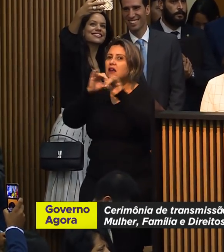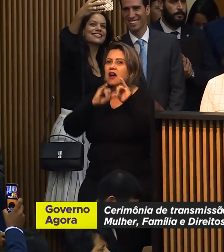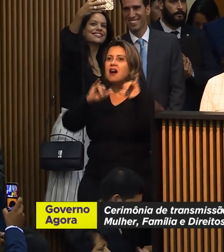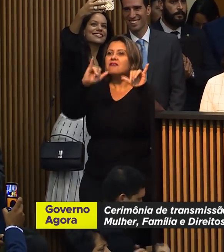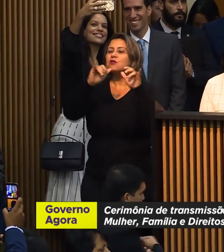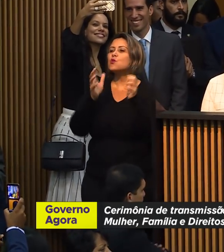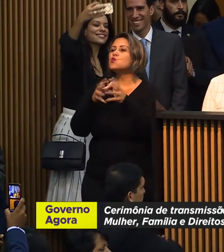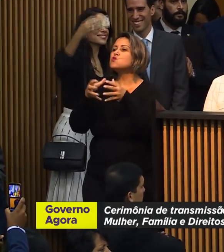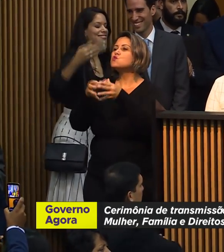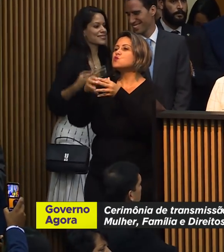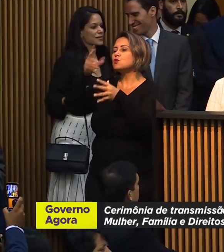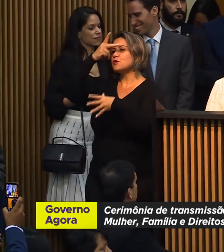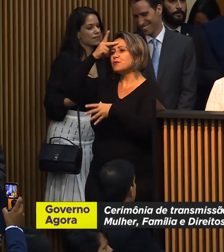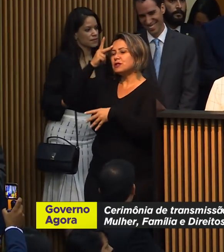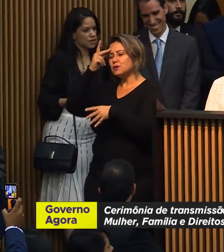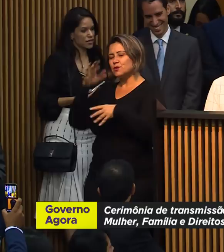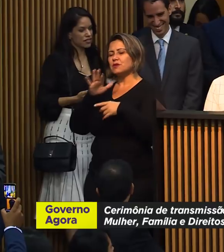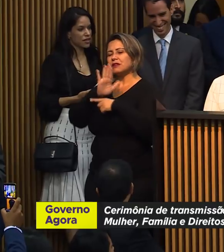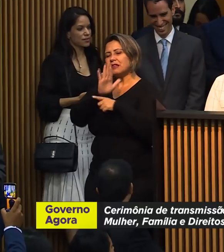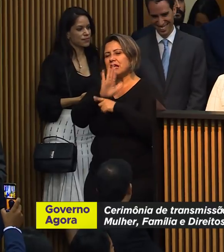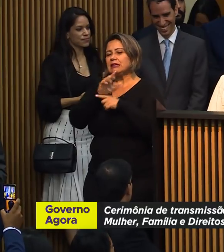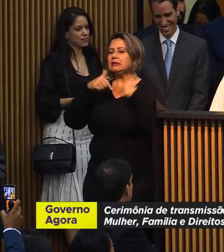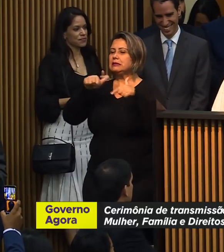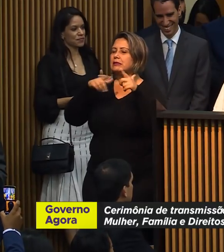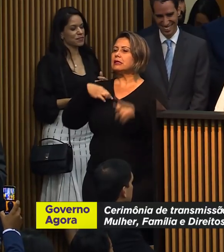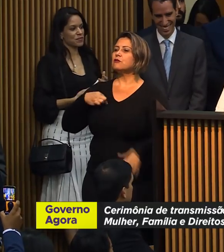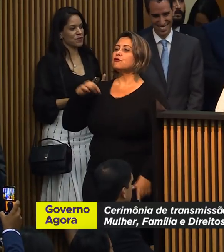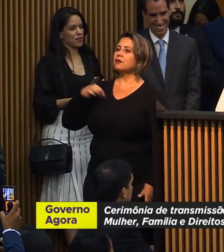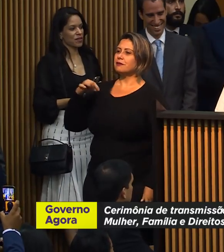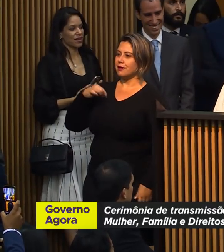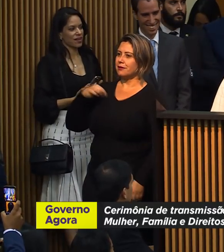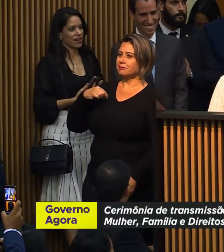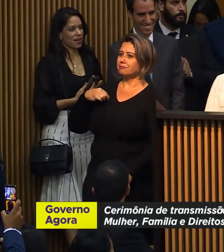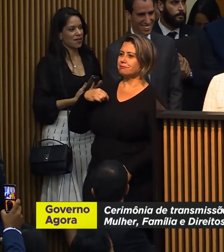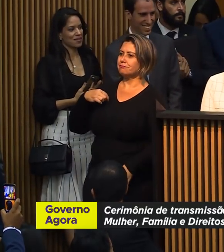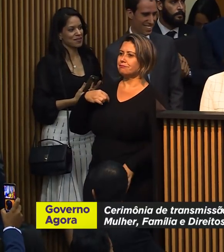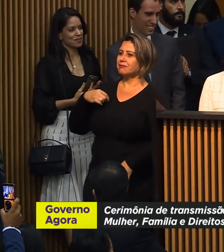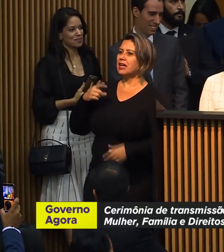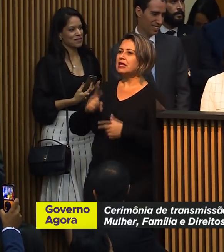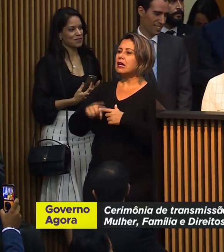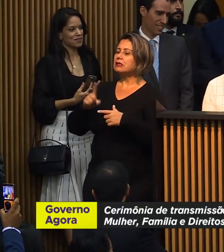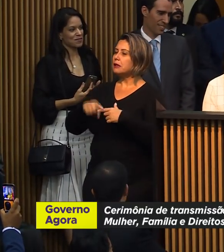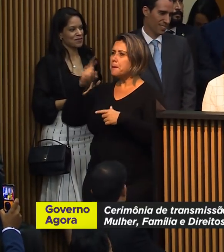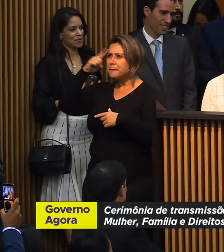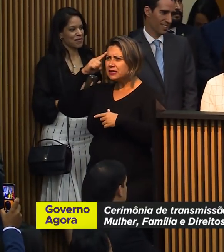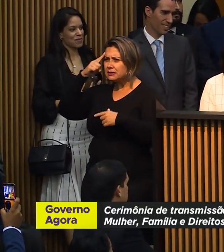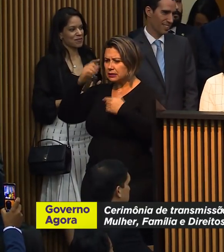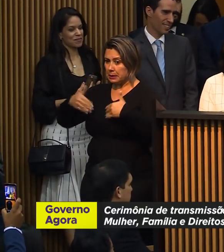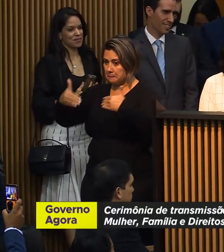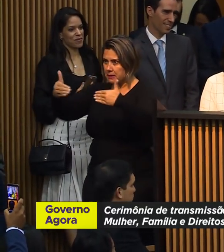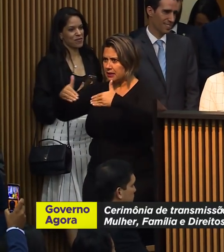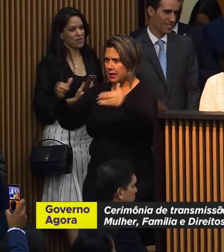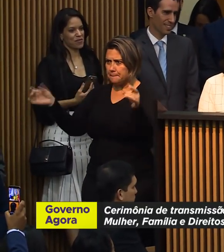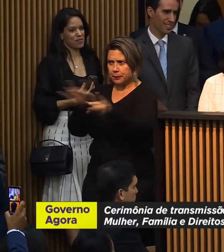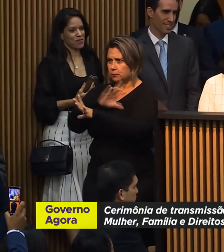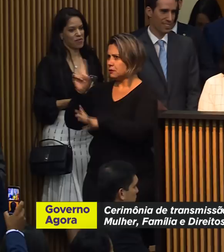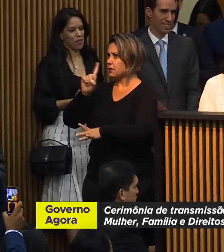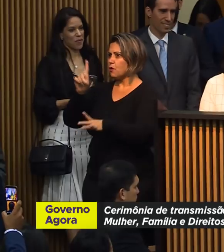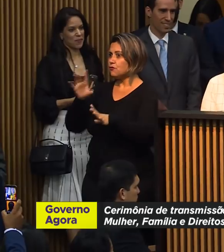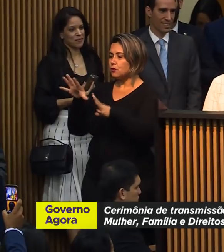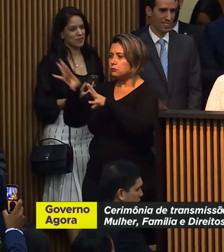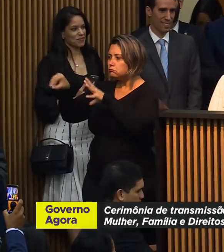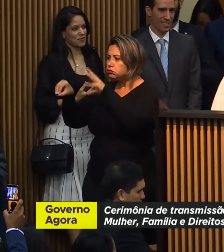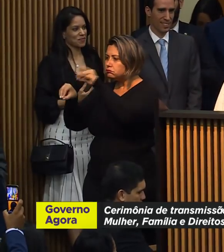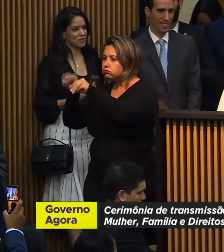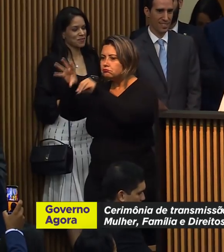voluntariamente, de 9 da manhã à meia-noite, porque esse ministério ele foi construído. Ele foi uma junção de várias secretarias. Então,